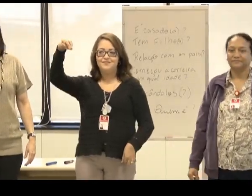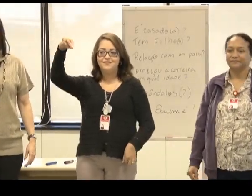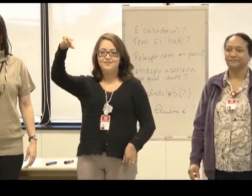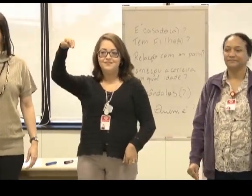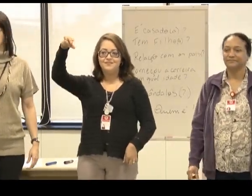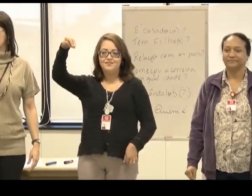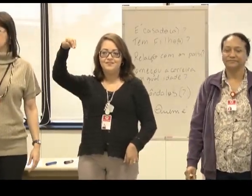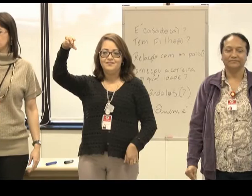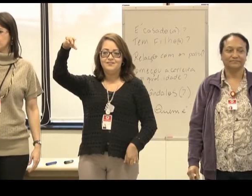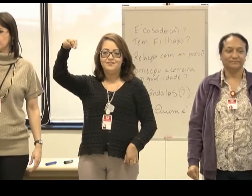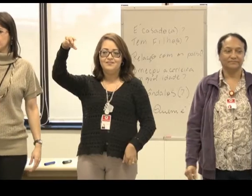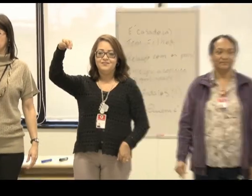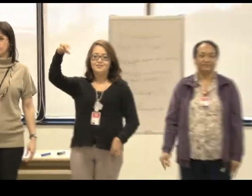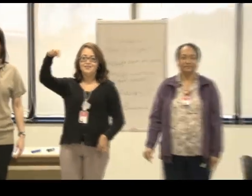O seu é azul.